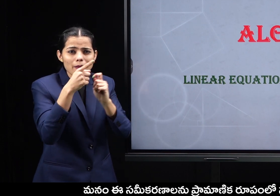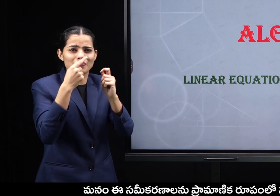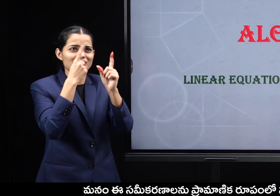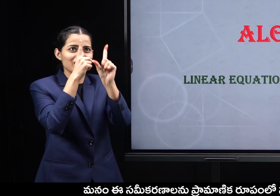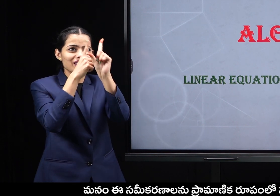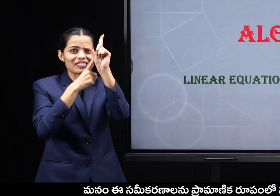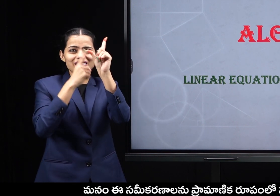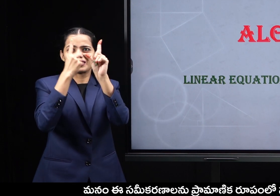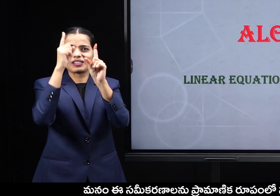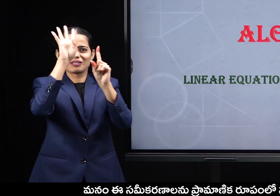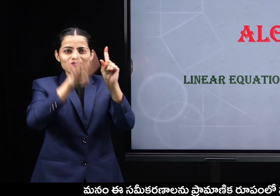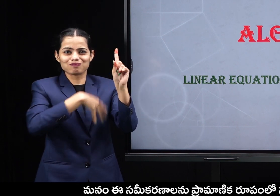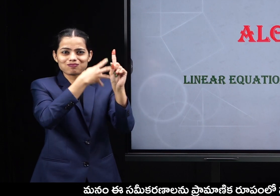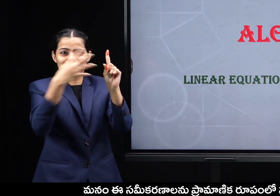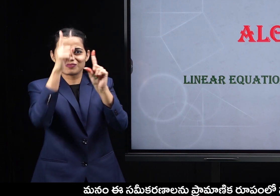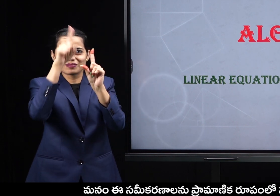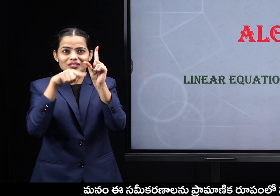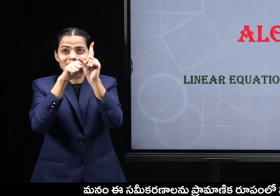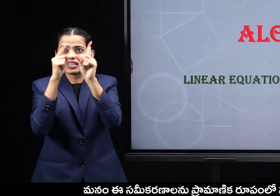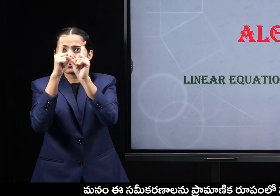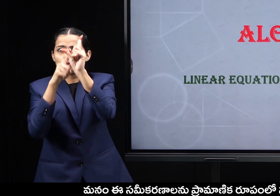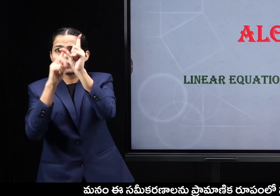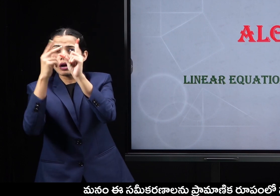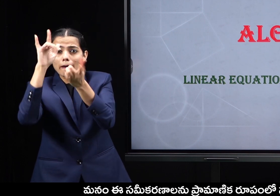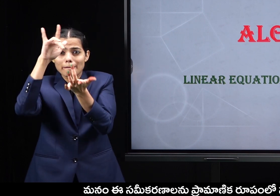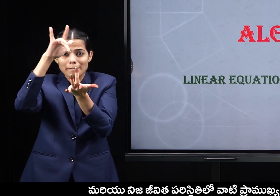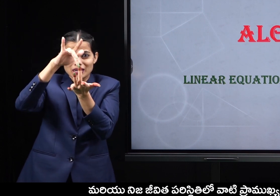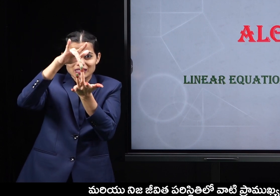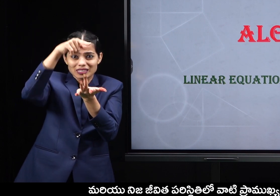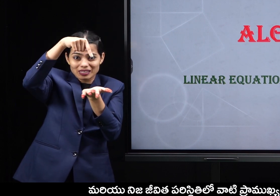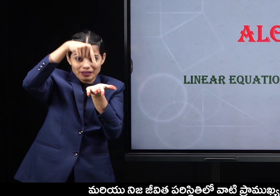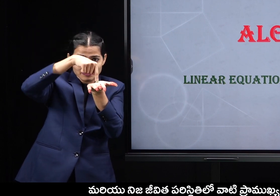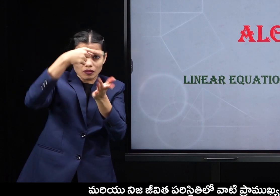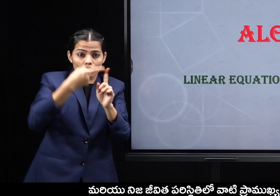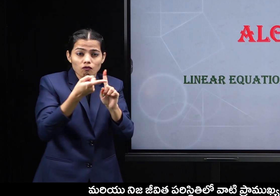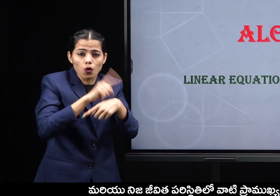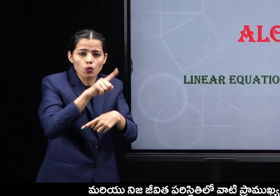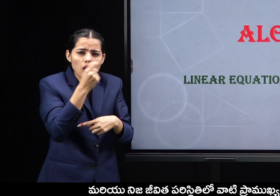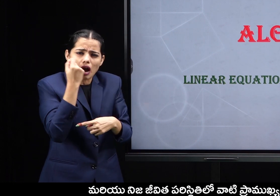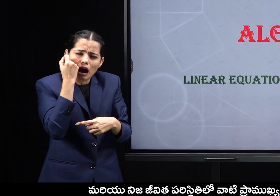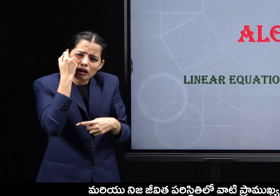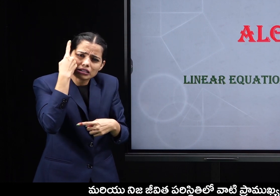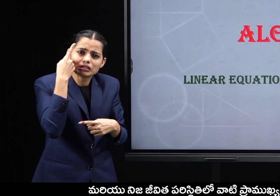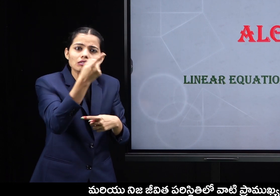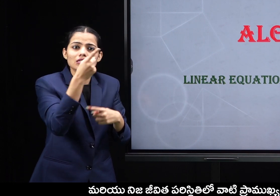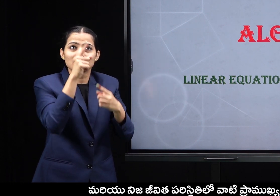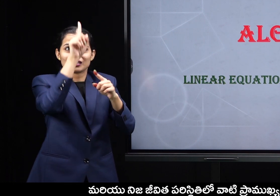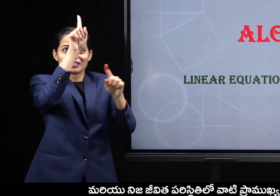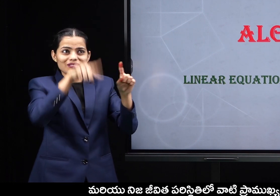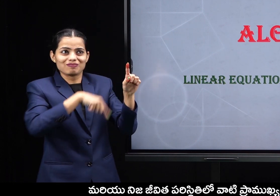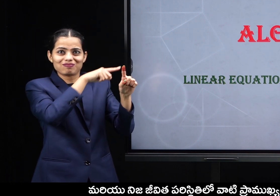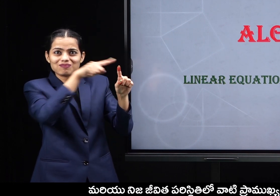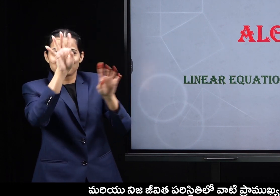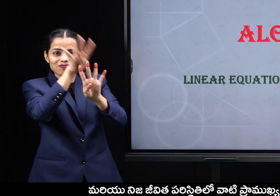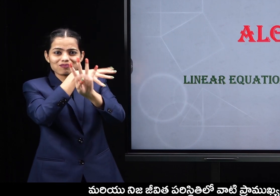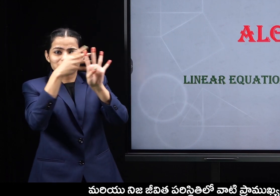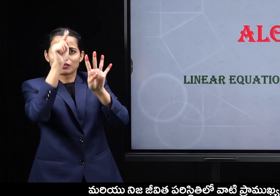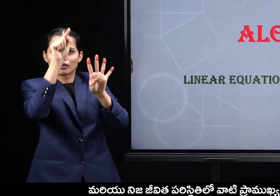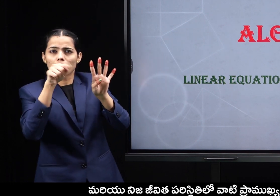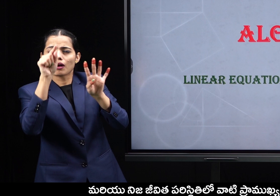సమీకరణాలను ప్రామాణిక రూపంలో సూచించడం నేర్చుకుంటాం మరియు నిజ జీవిత పరిస్థితిలో వాటి ప్రాముఖ్యతను అర్థం